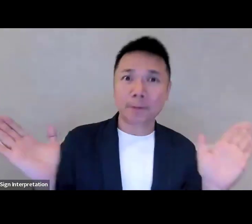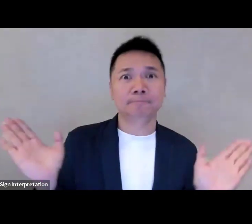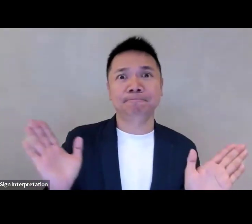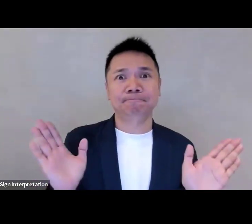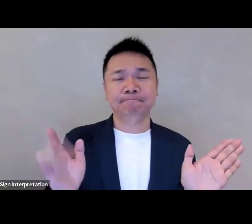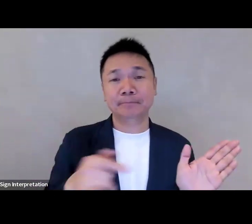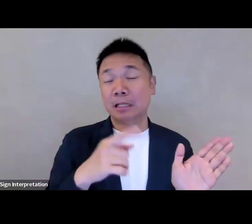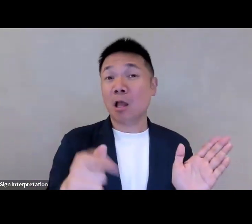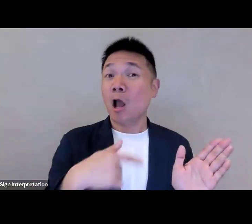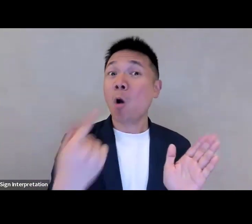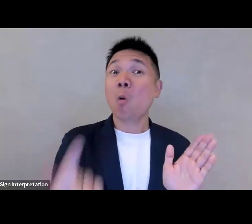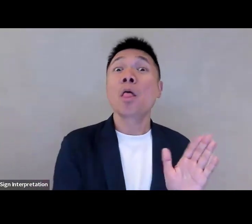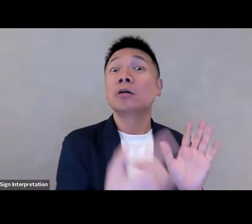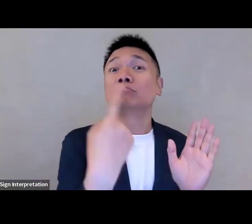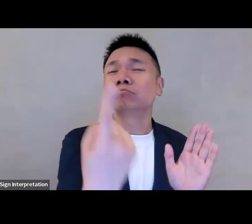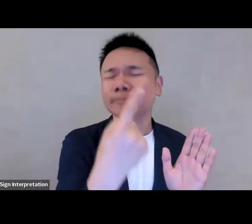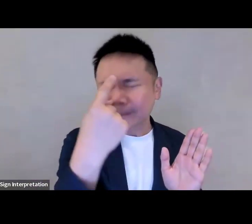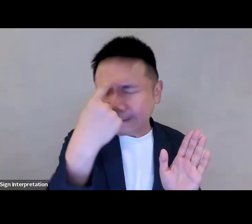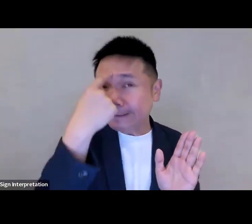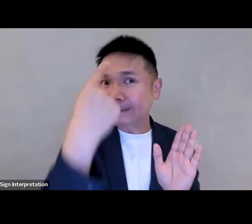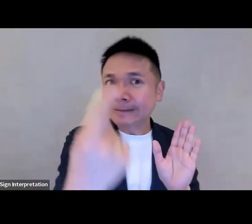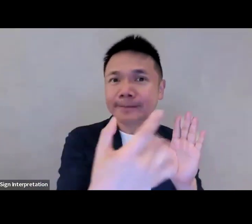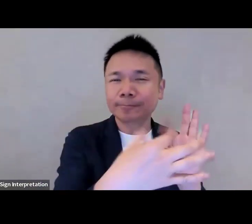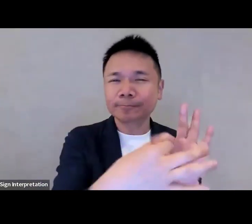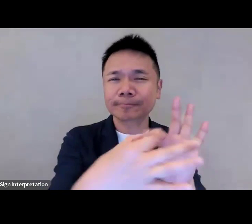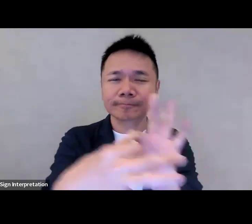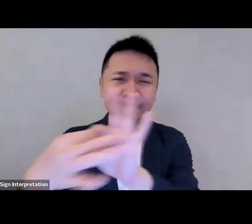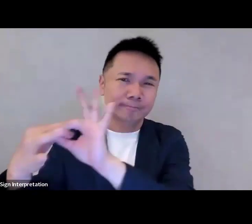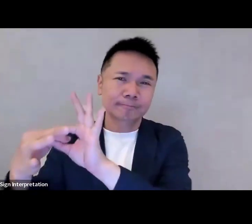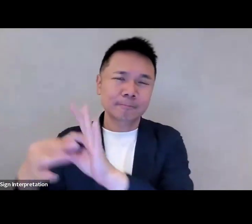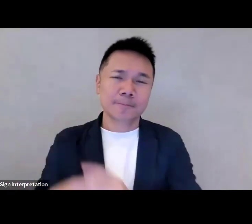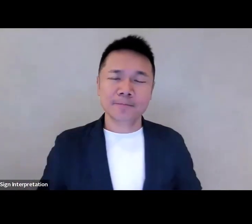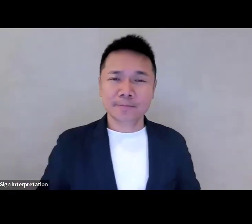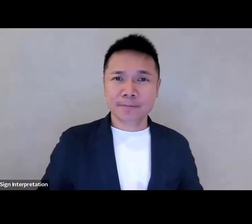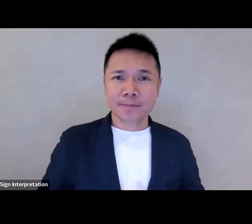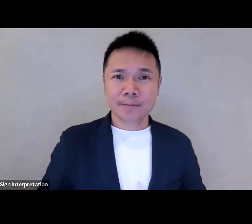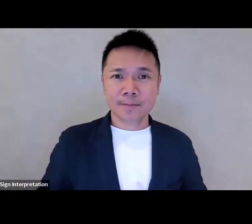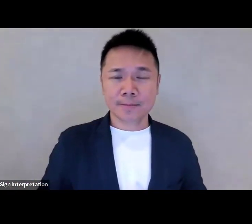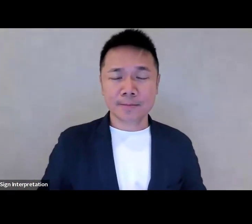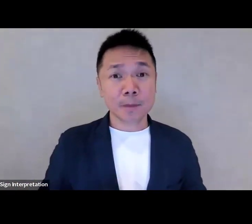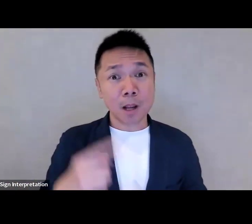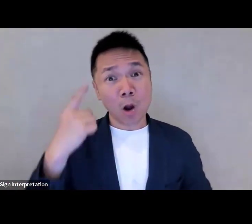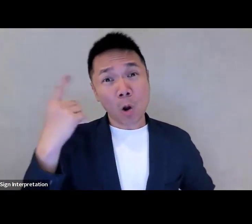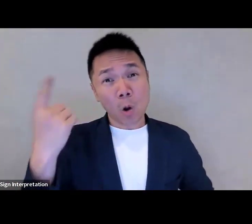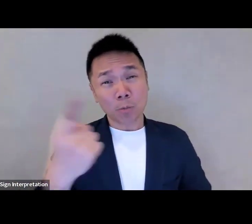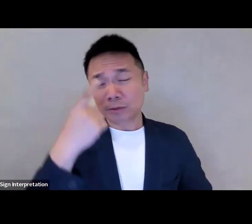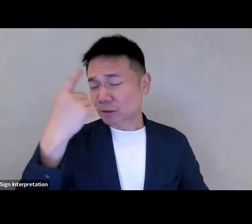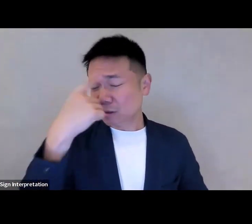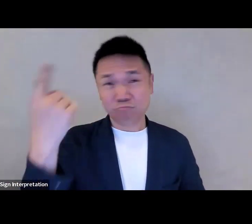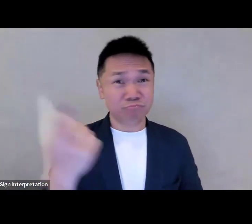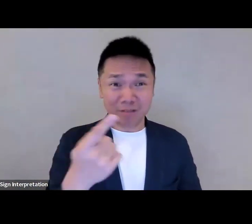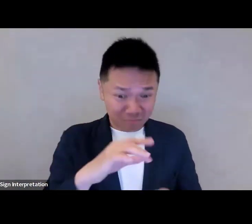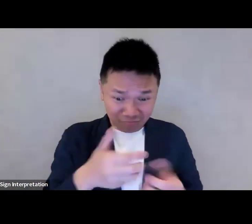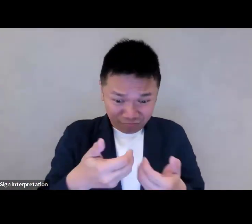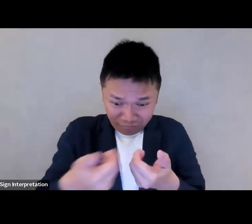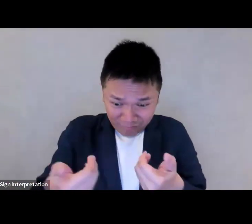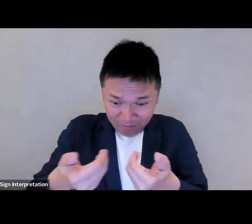群的大家都必须要平等，不管他是什么性别，不管他是什么种族。